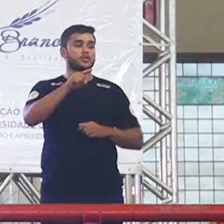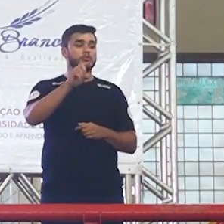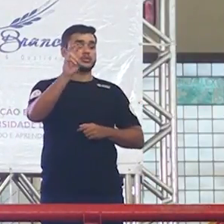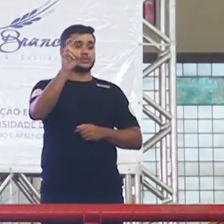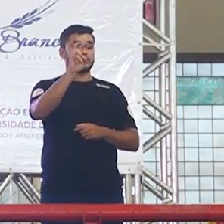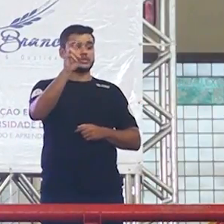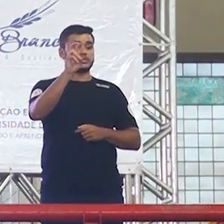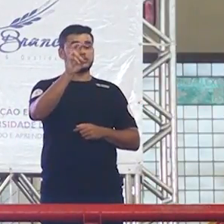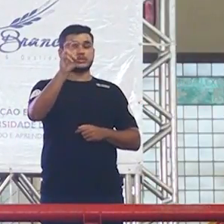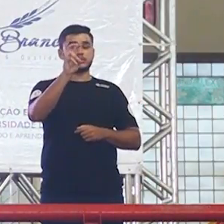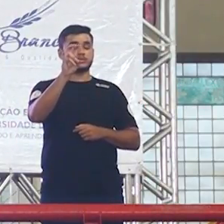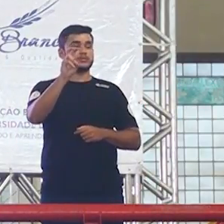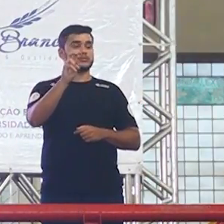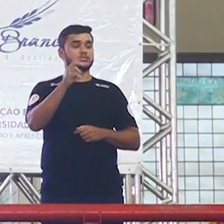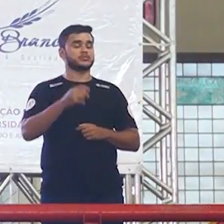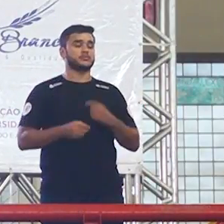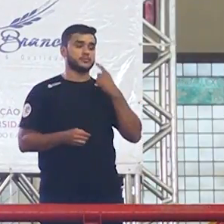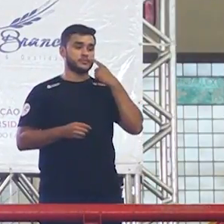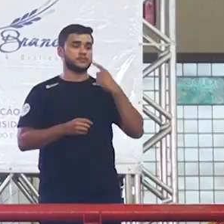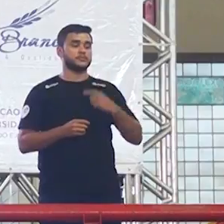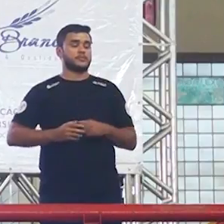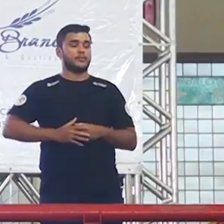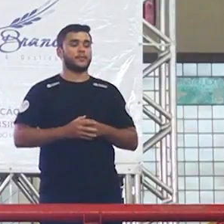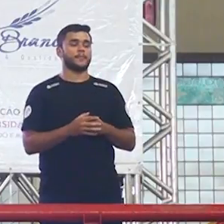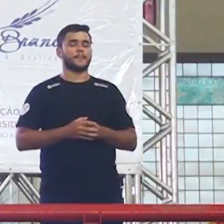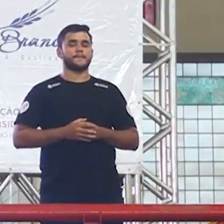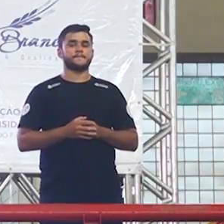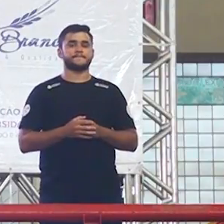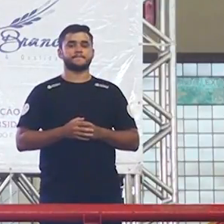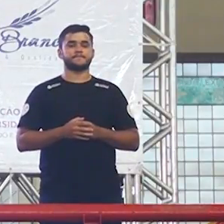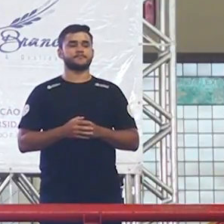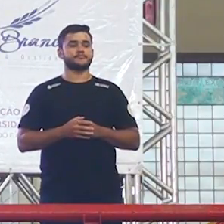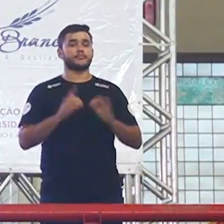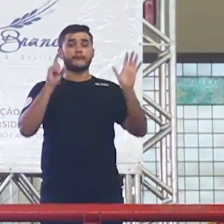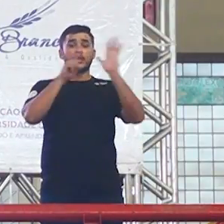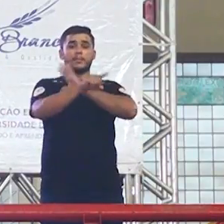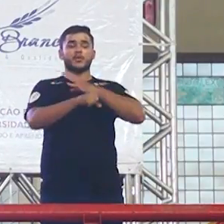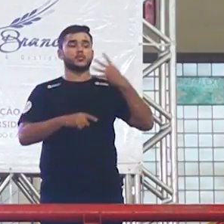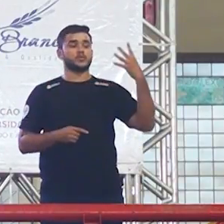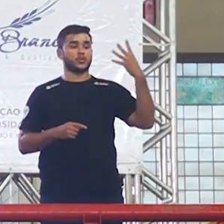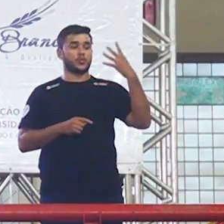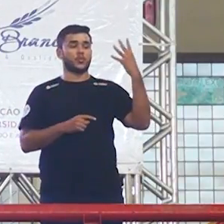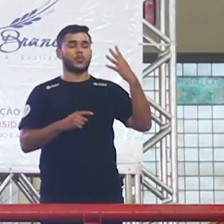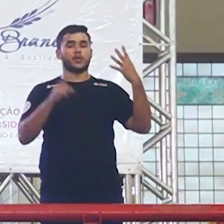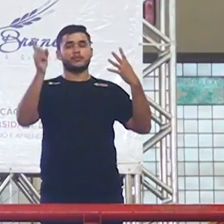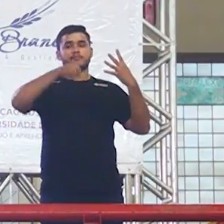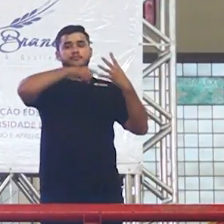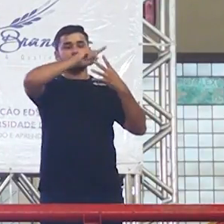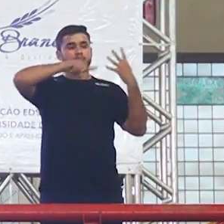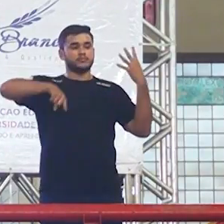Então, anulada a questão 4. Por favor, anulem a questão 4. Ela está